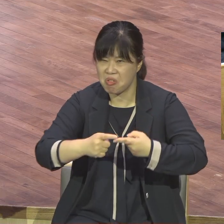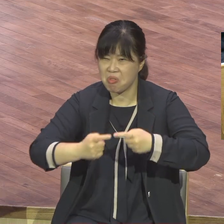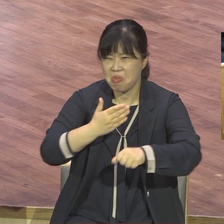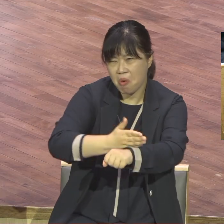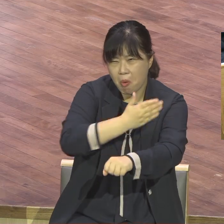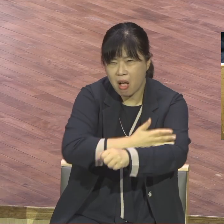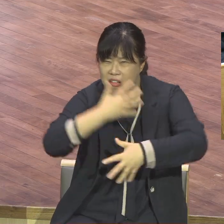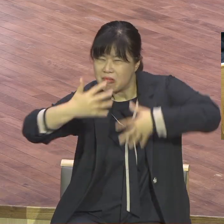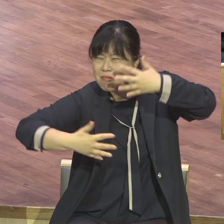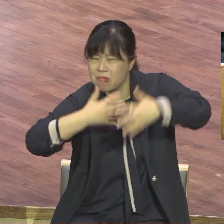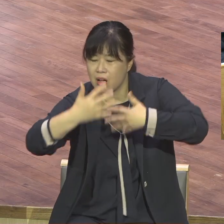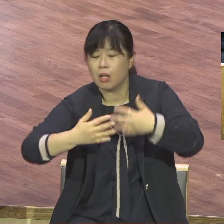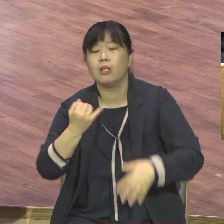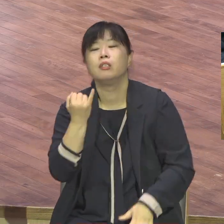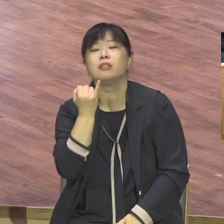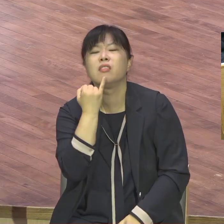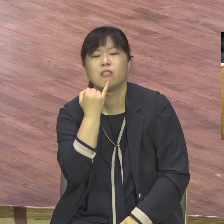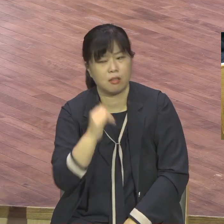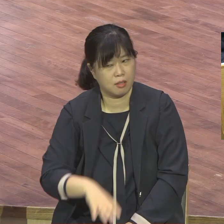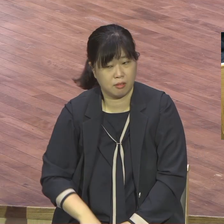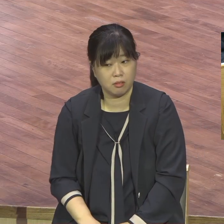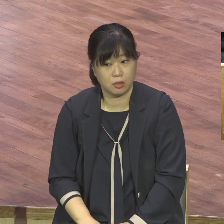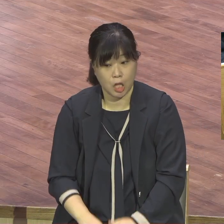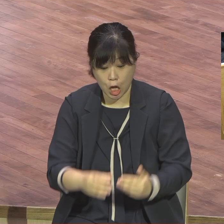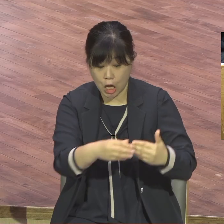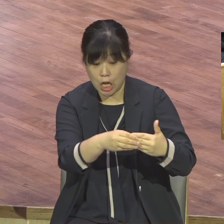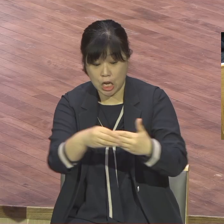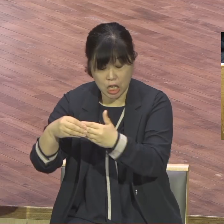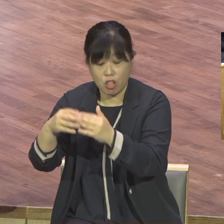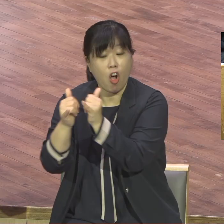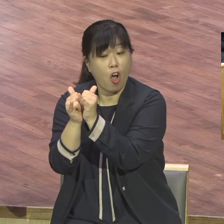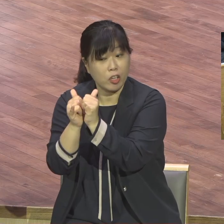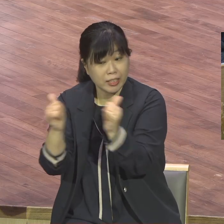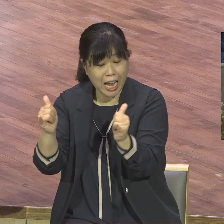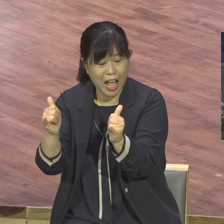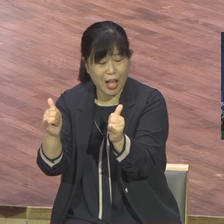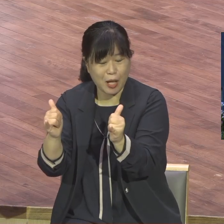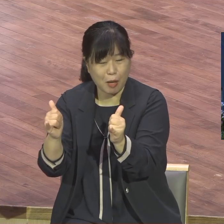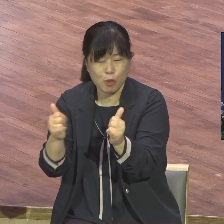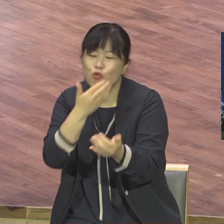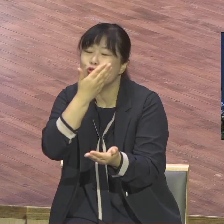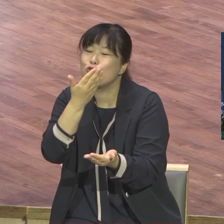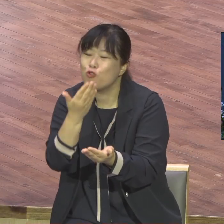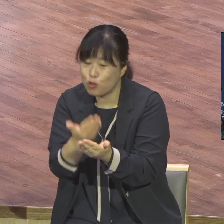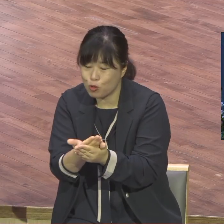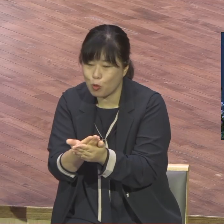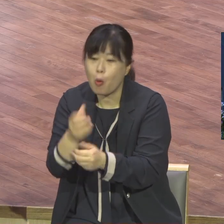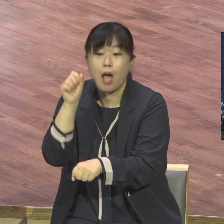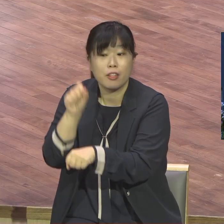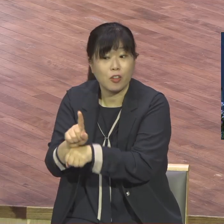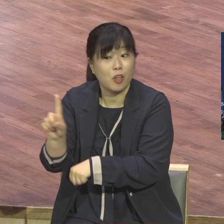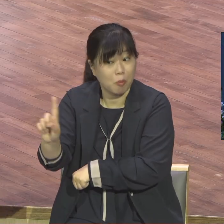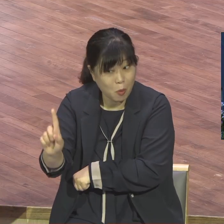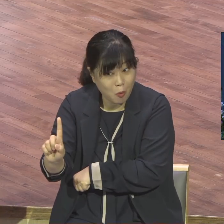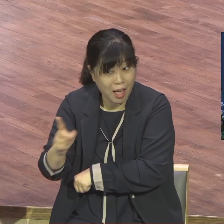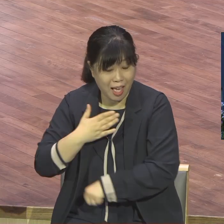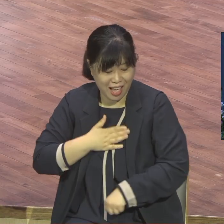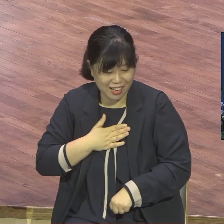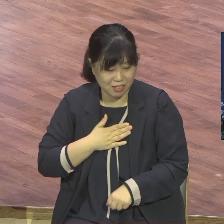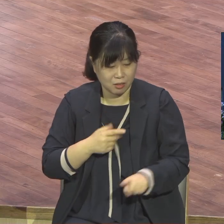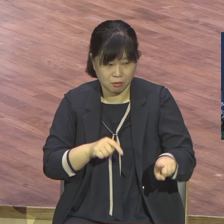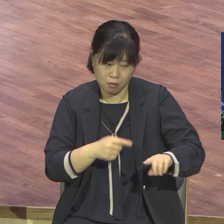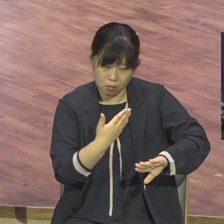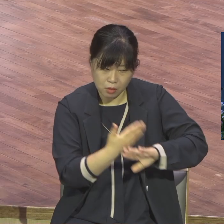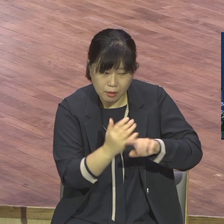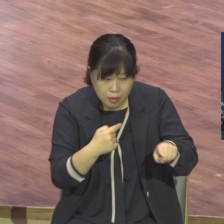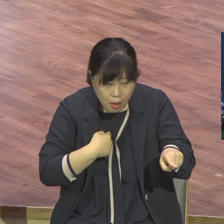이 리더십, 지도자, 리더십의 이 가장 큰 요소 중 하나가 뭐냐? 상대방의 장점을